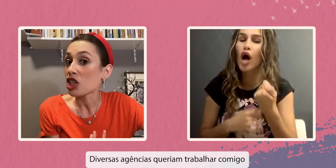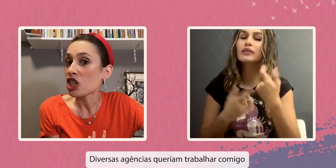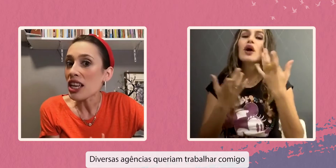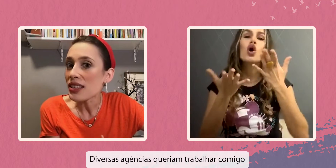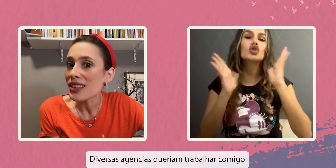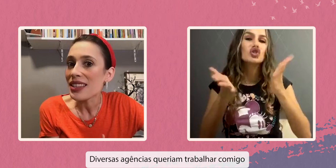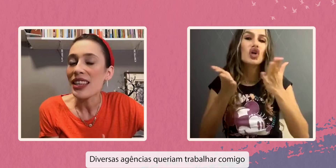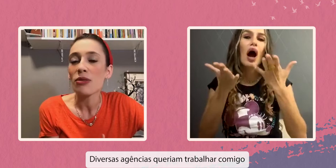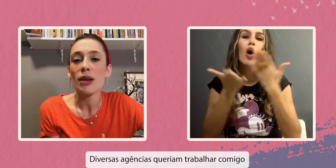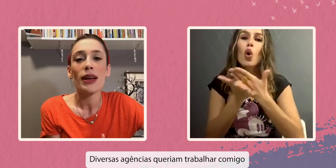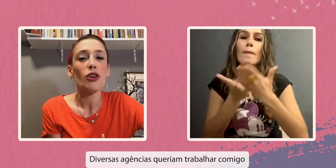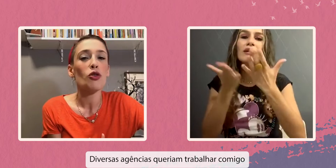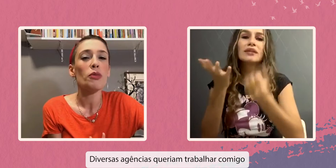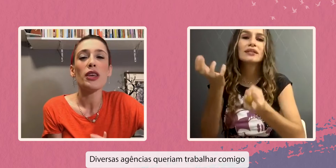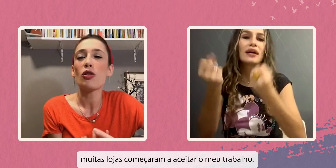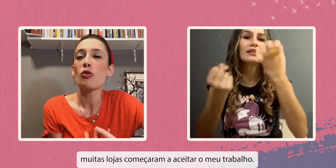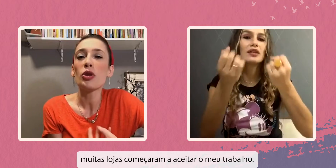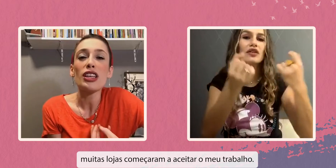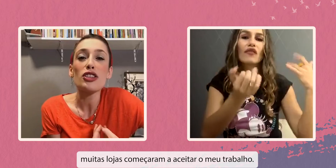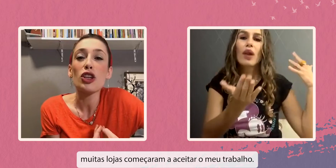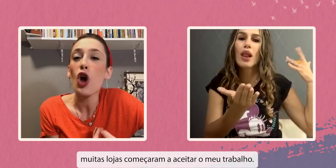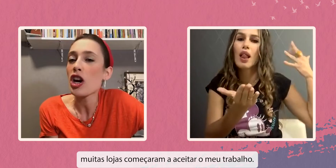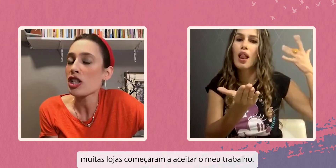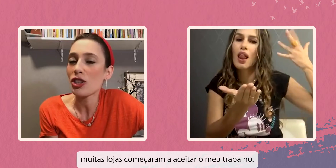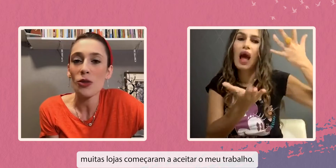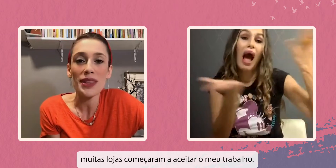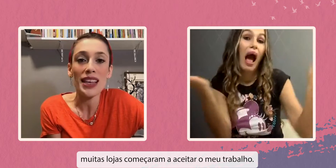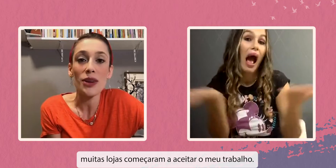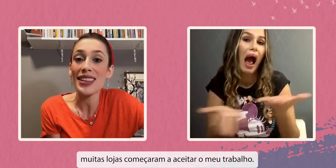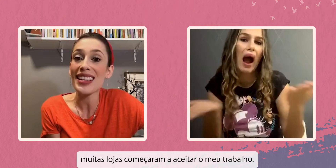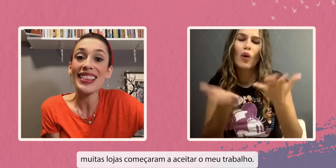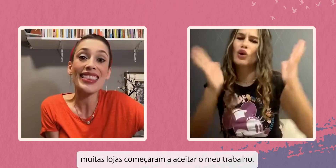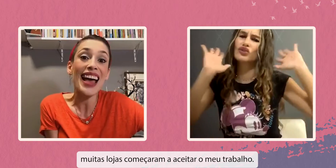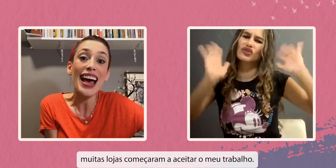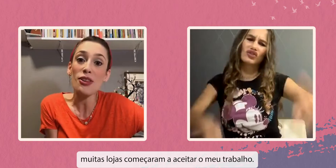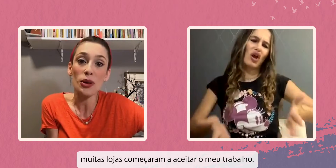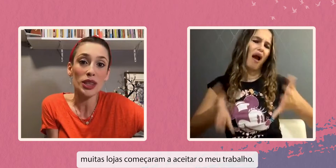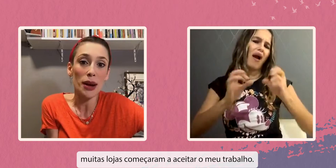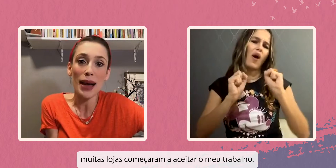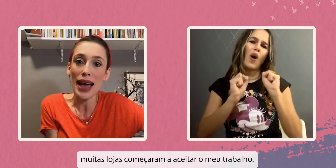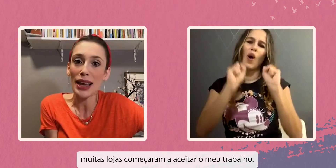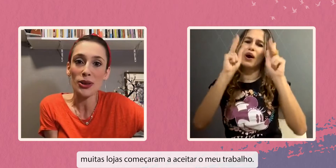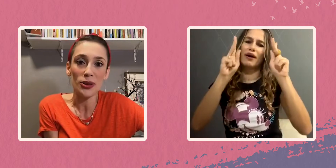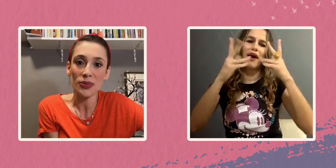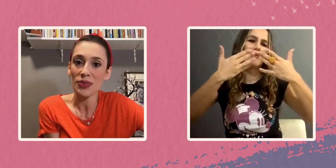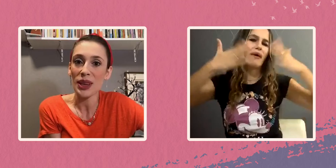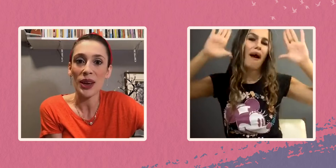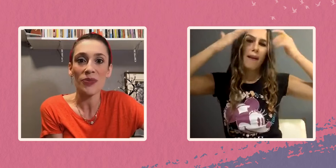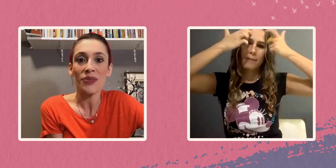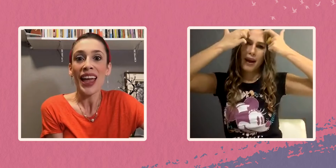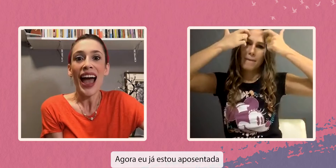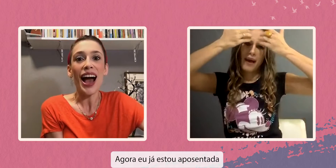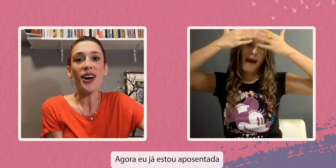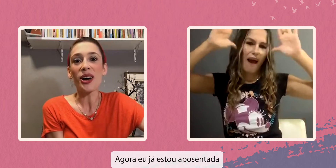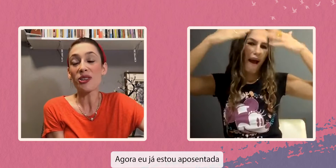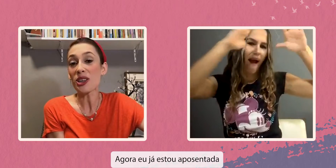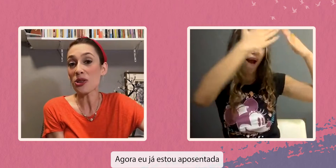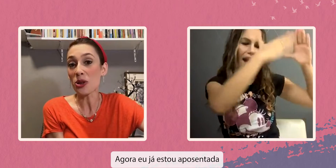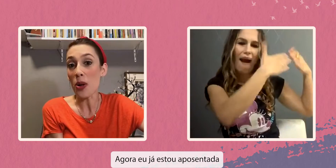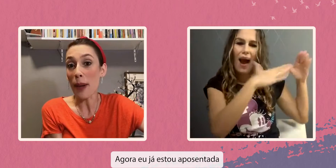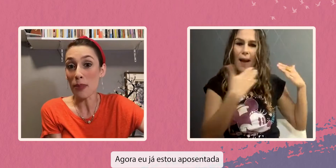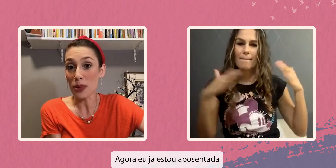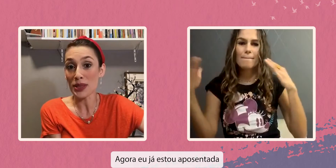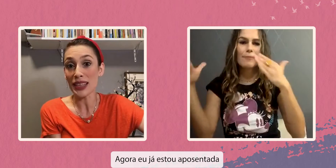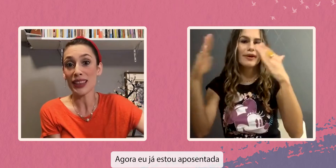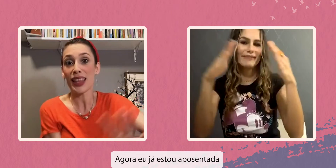diversas agências queriam trabalhar comigo, muitas lojas começaram a aceitar o meu trabalho. Agora eu já